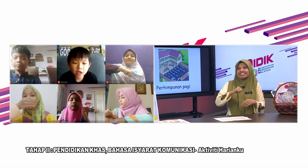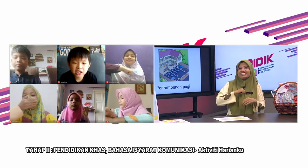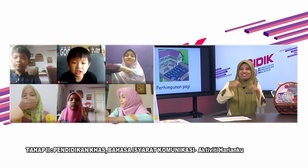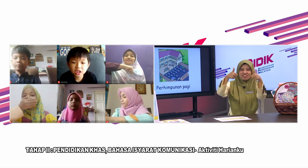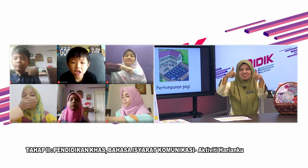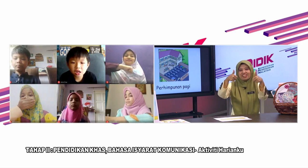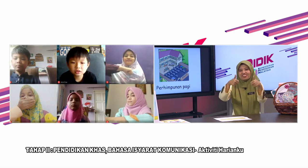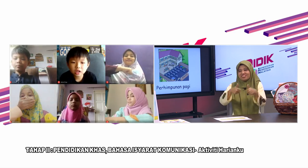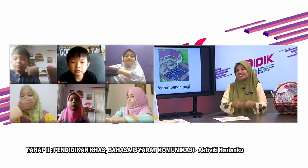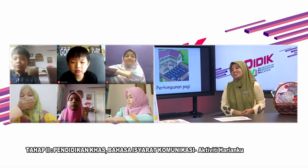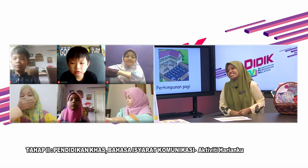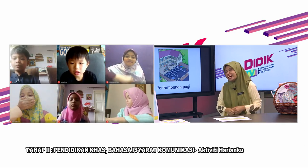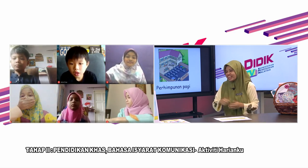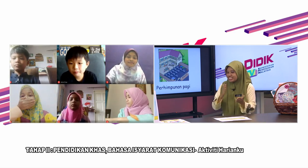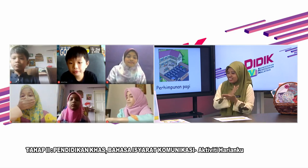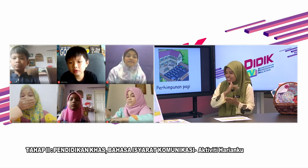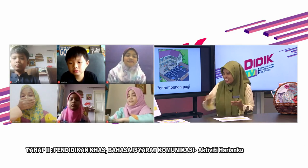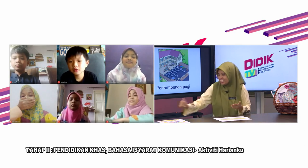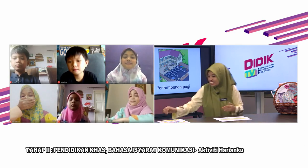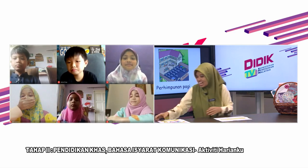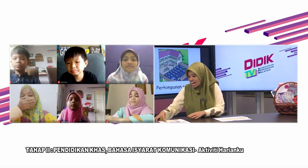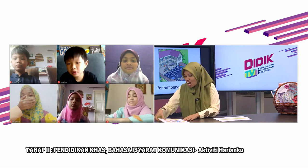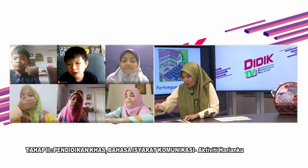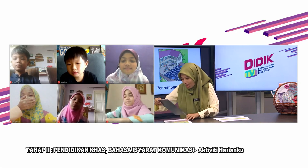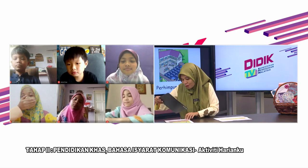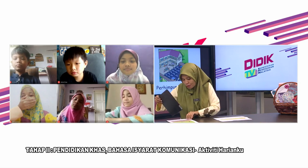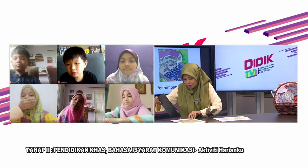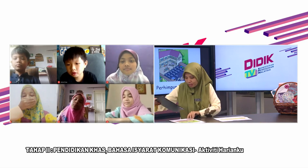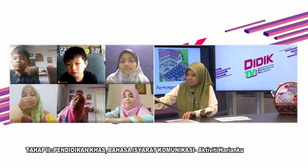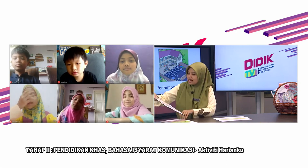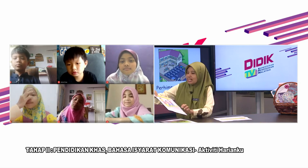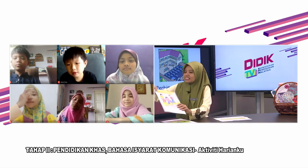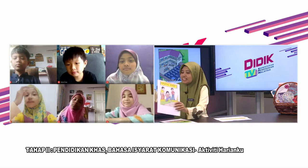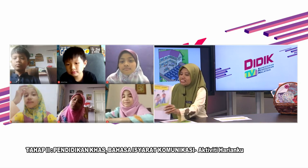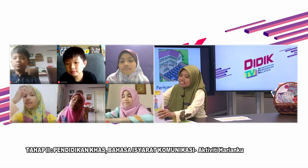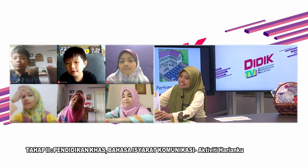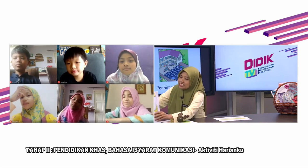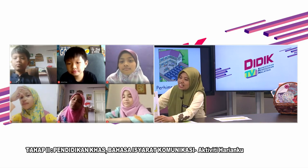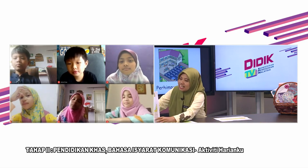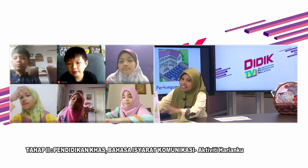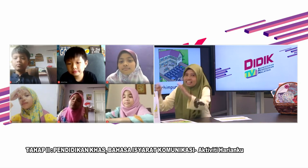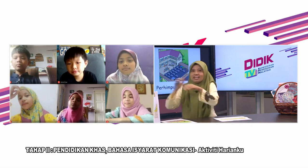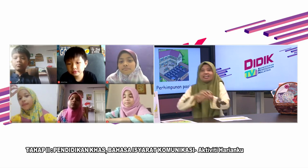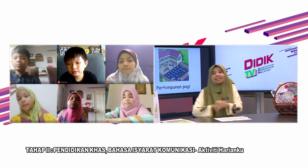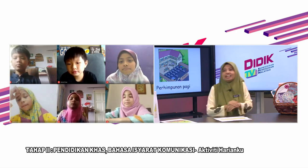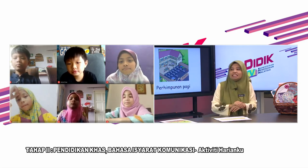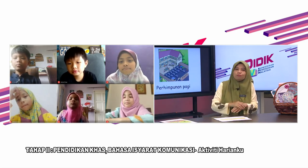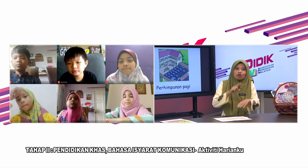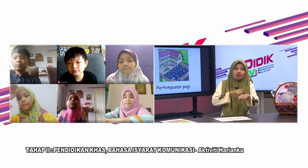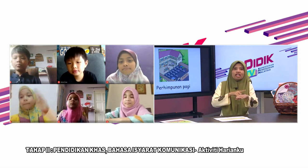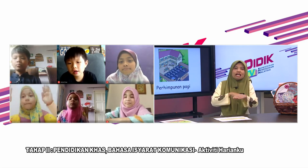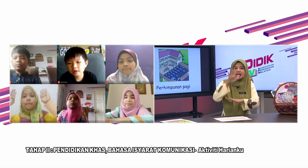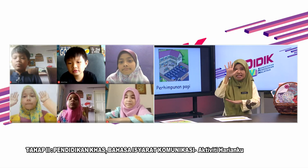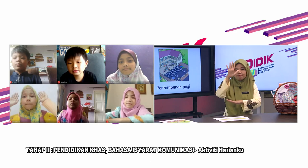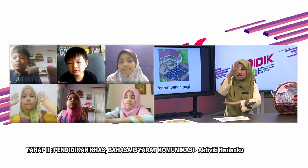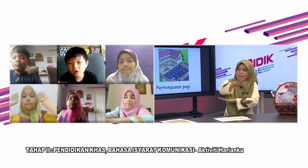Buat sendiri. Okey. Bagus. Okay. Terusnya, cikgu. Okey. Seterusnya. Kita nak ke commercial break selepas ni. Okey. Baik. Okey. Last sekali. Terakhir. Ini